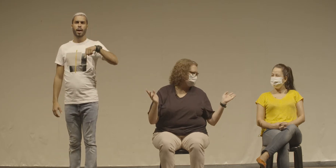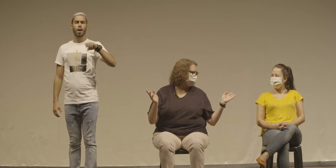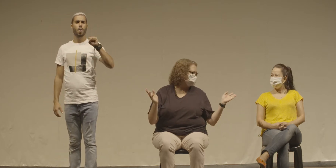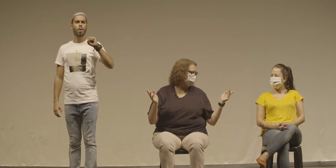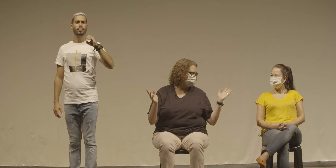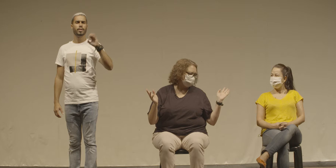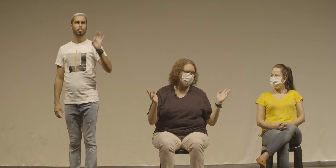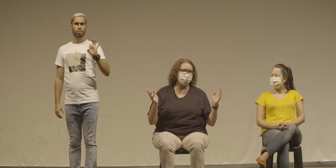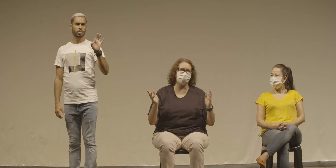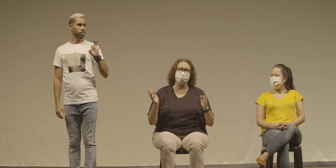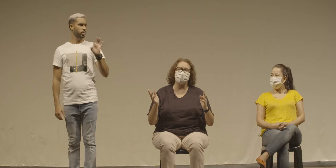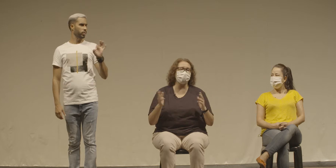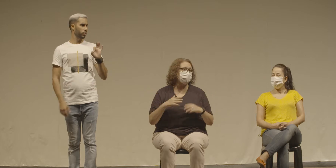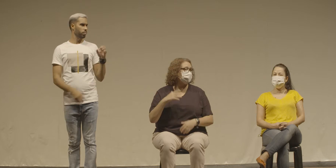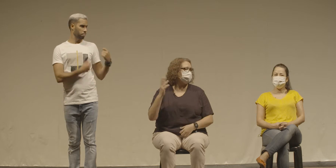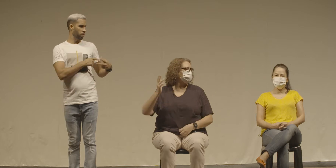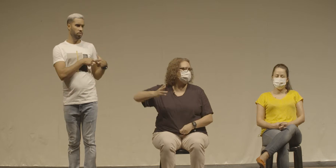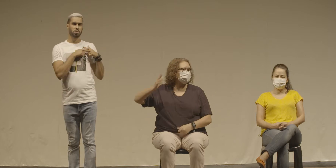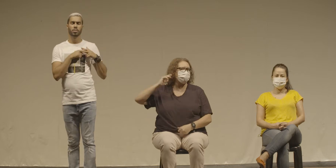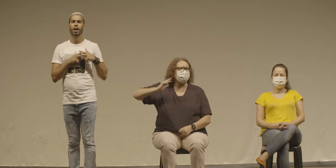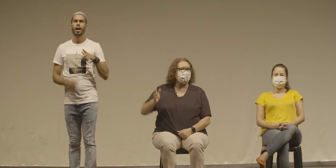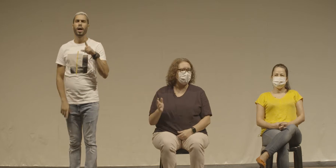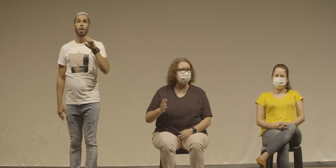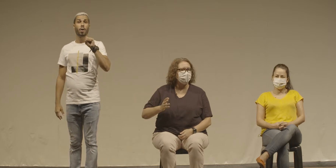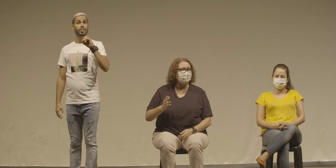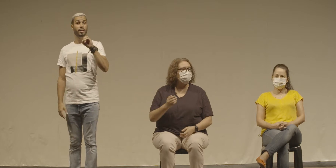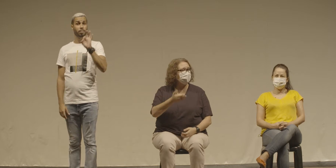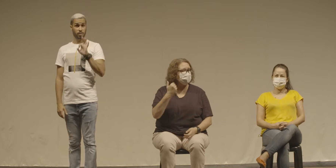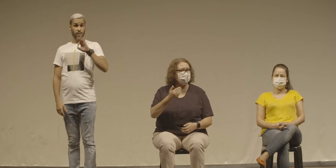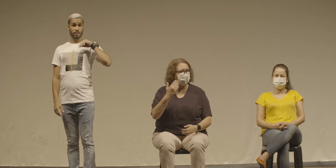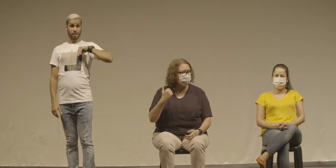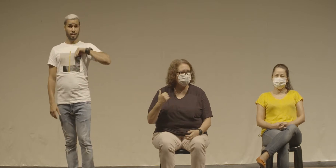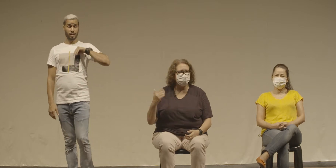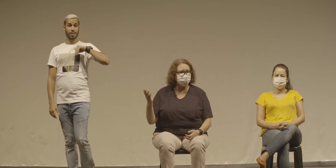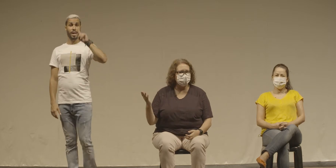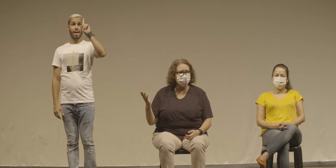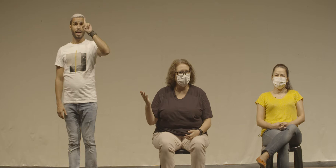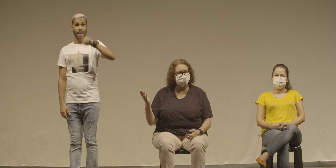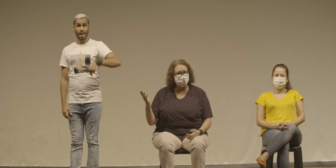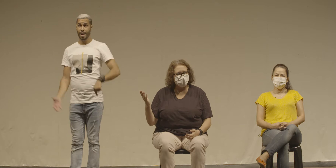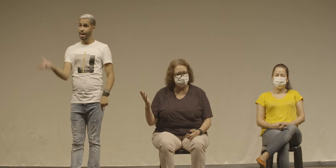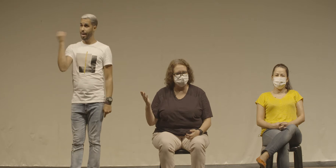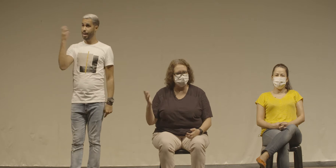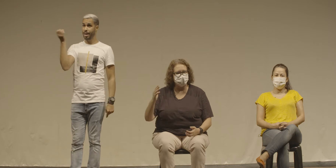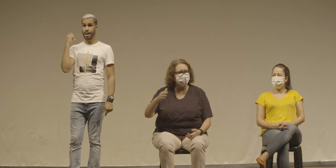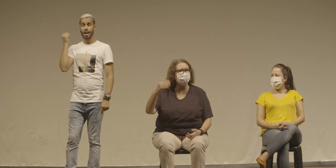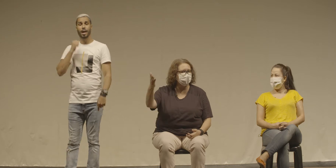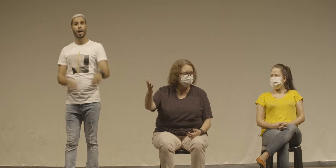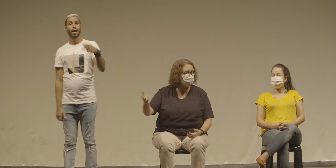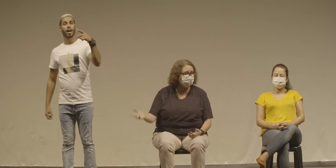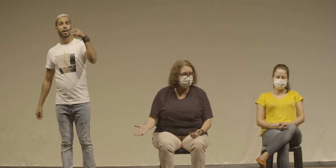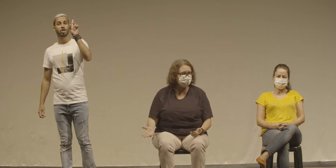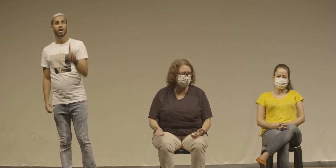80%, talvez se for, você me corrija se eu estiver errado, 80% do salário vem de ganhos de publicidade. E direito de